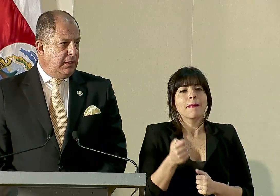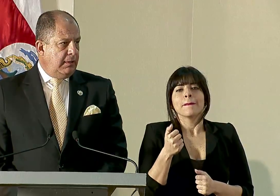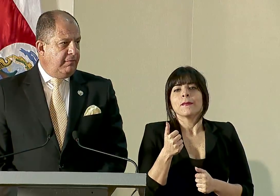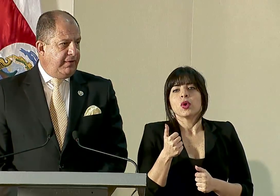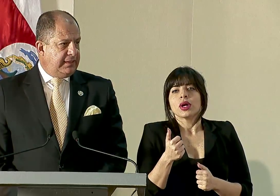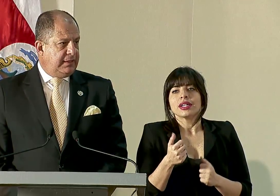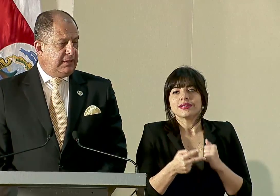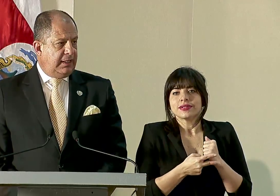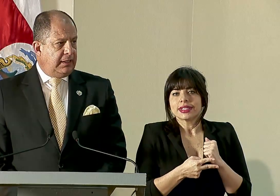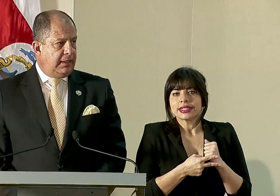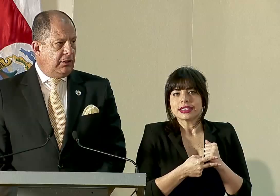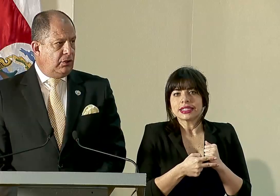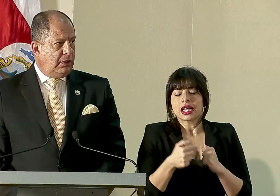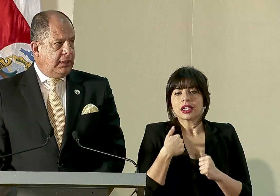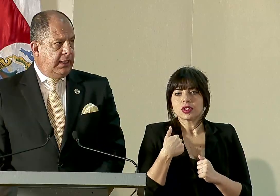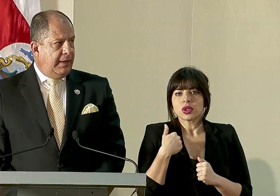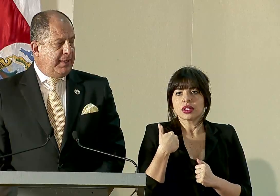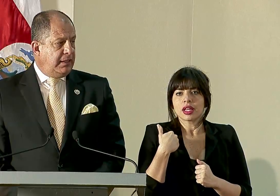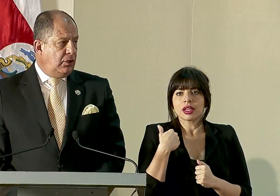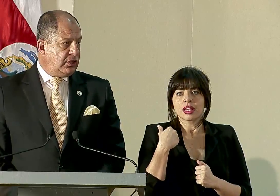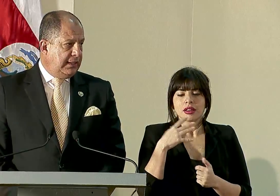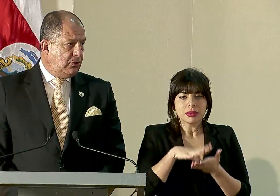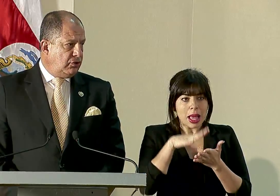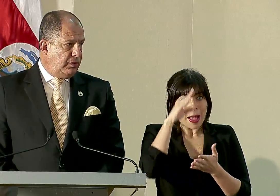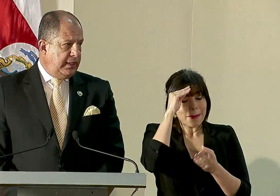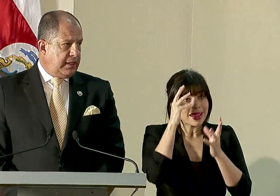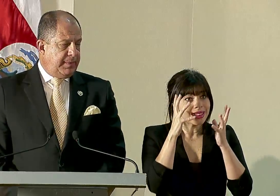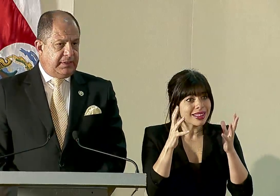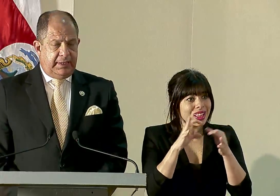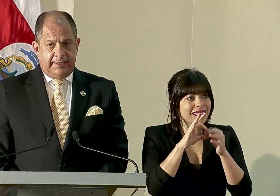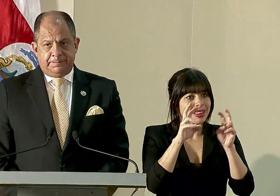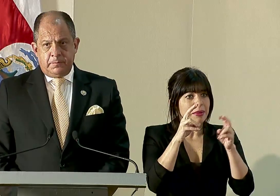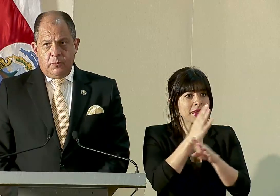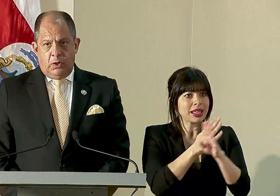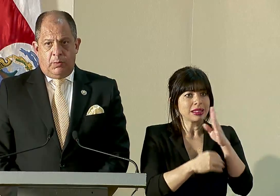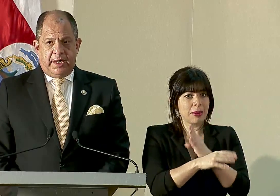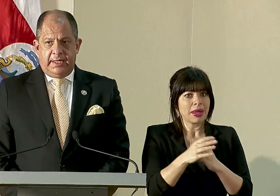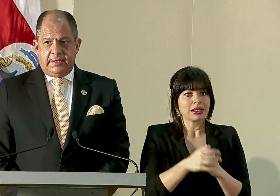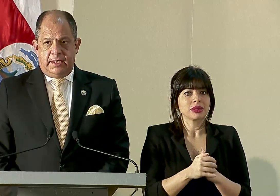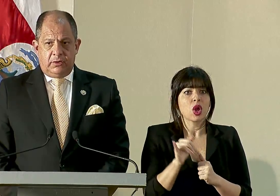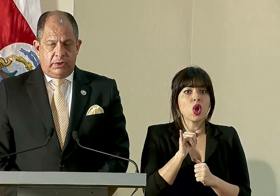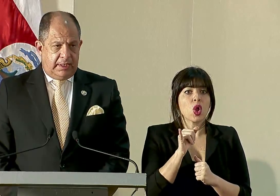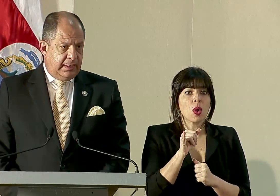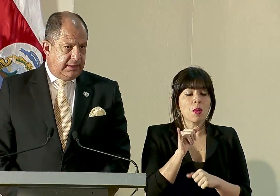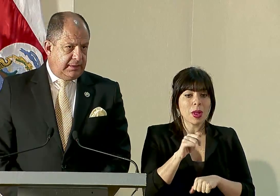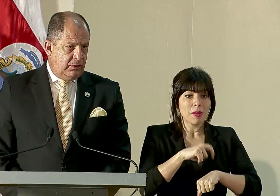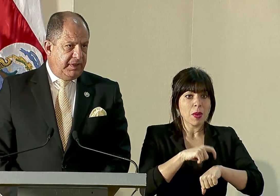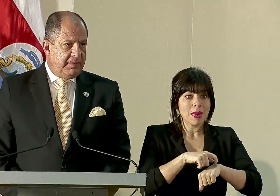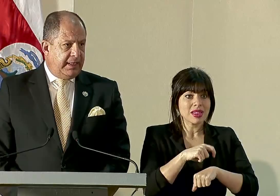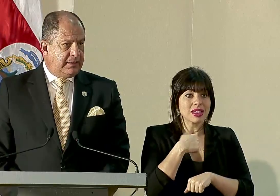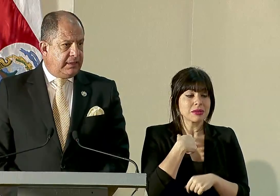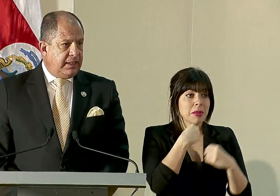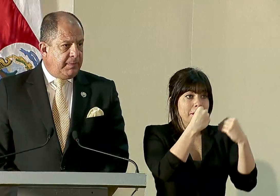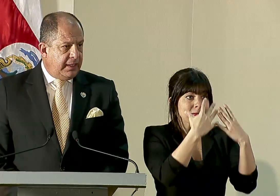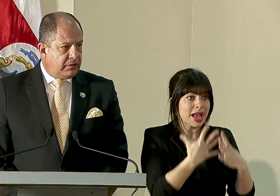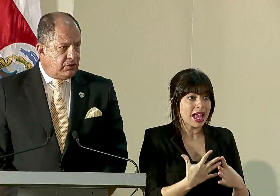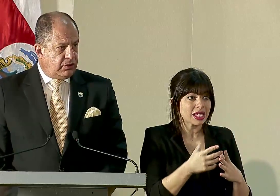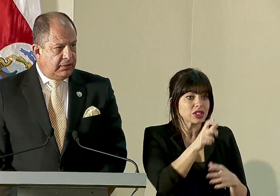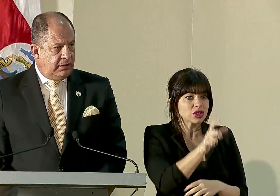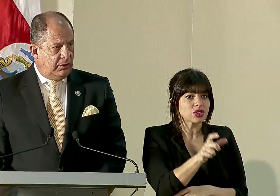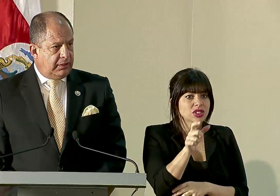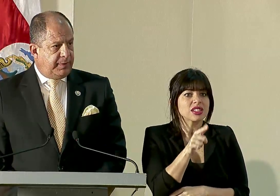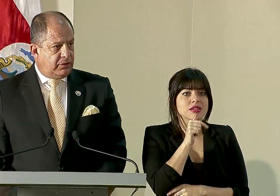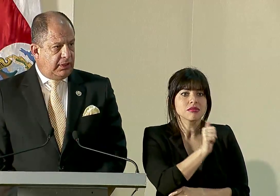Pocas veces he aprendido tanto sobre discapacidad como aquellas en donde quienes han sido mis maestras y